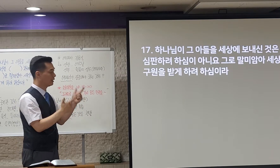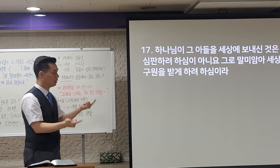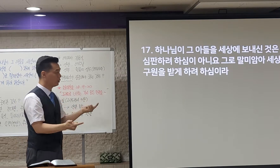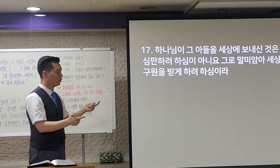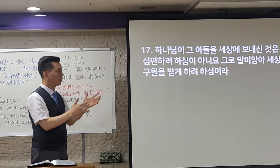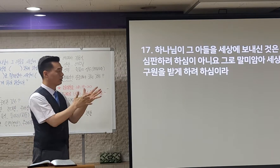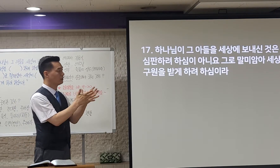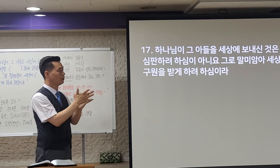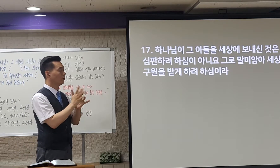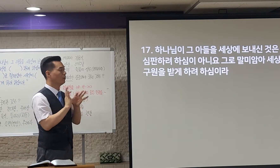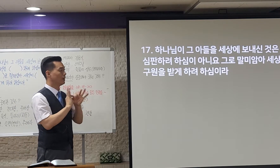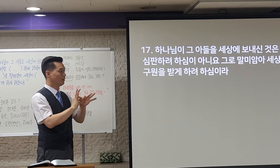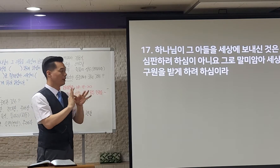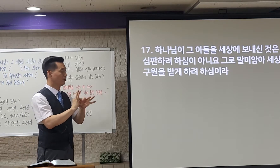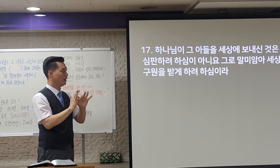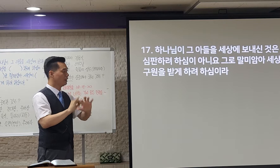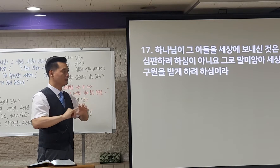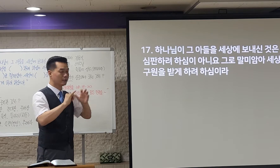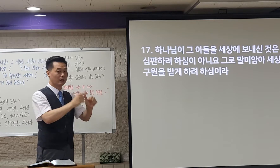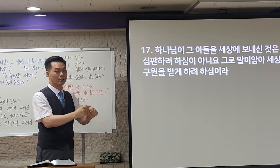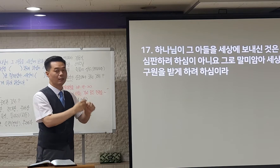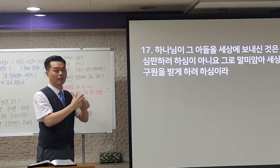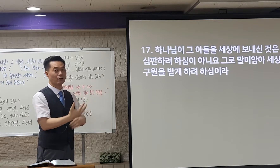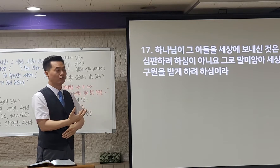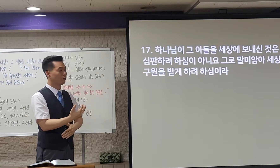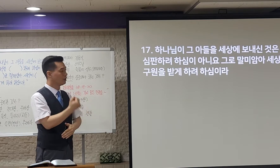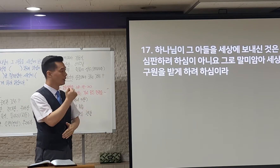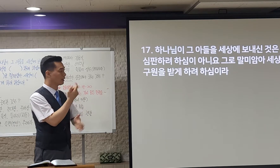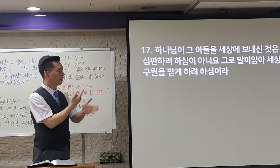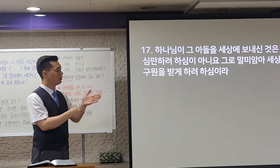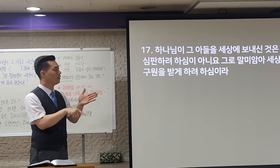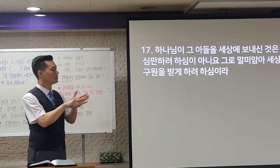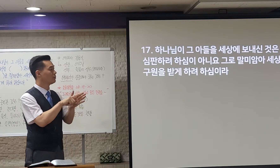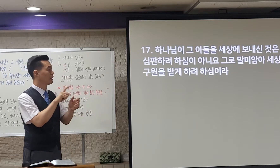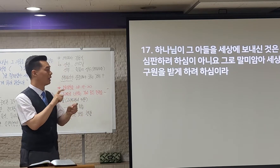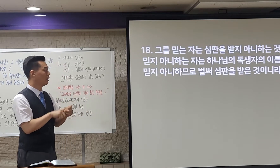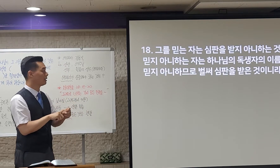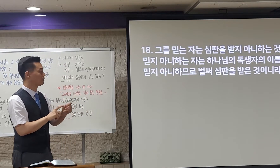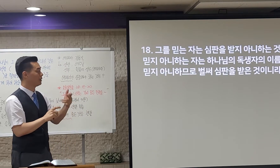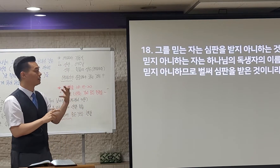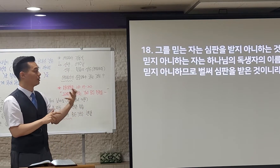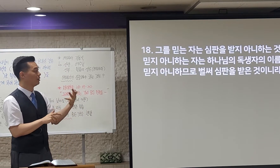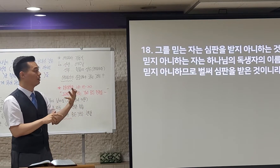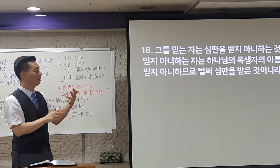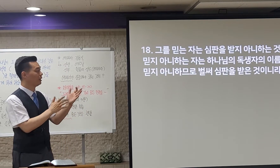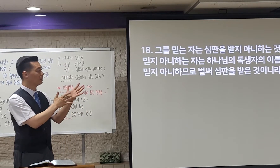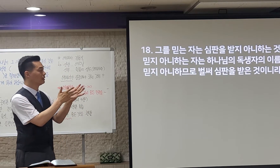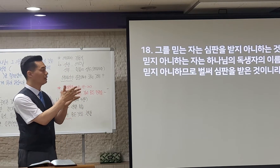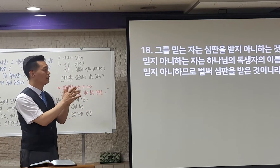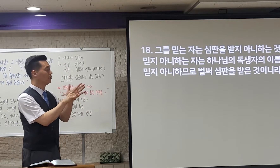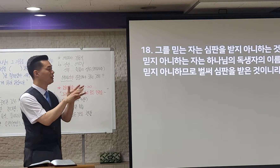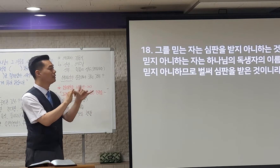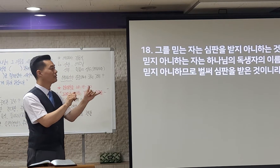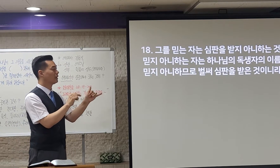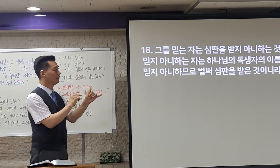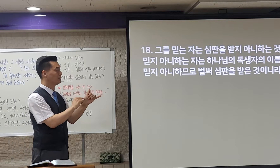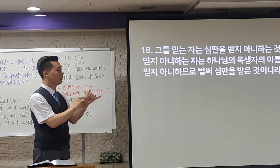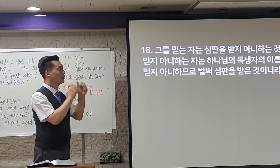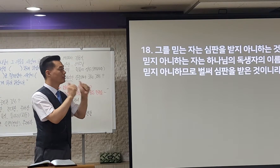아니요 그로 말미암아 세상이 구원을 받게 하려 하심이라. 18절 그를 믿는 자는